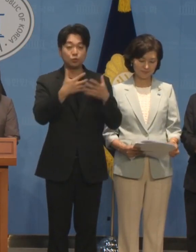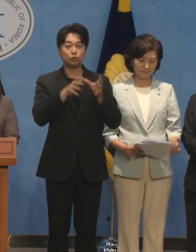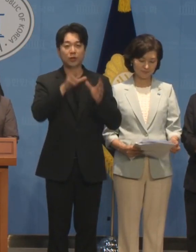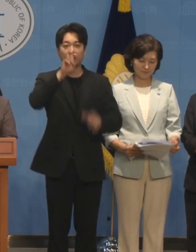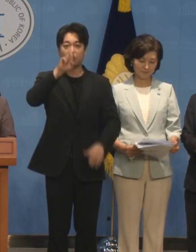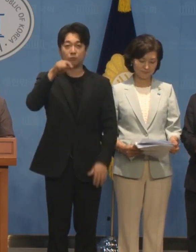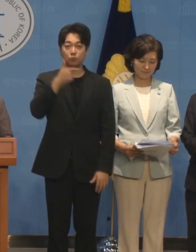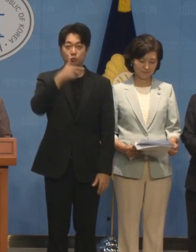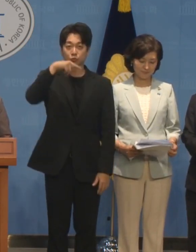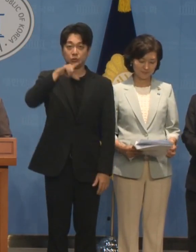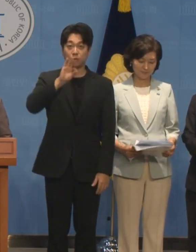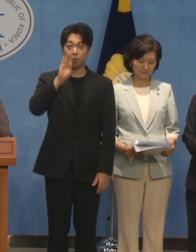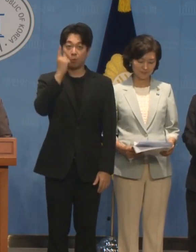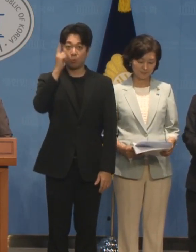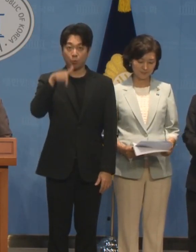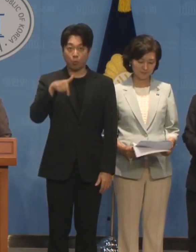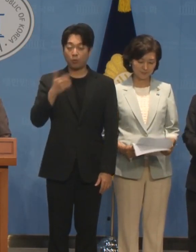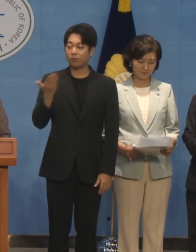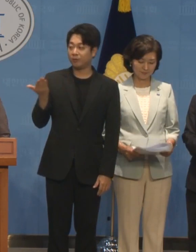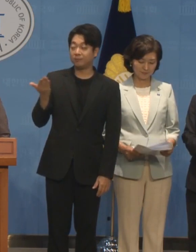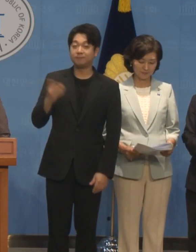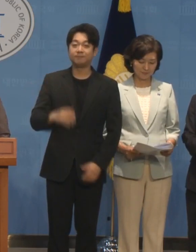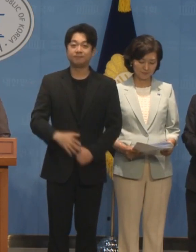의원님 참석하셨습니다.